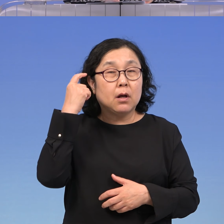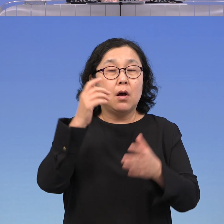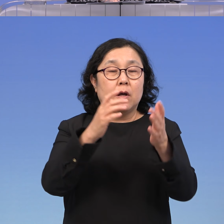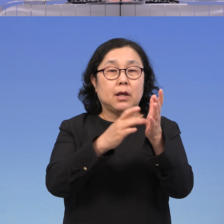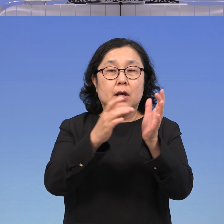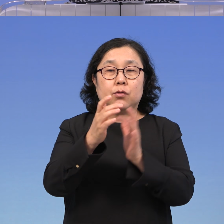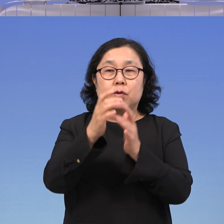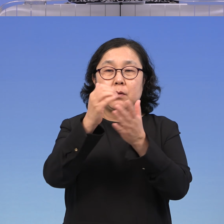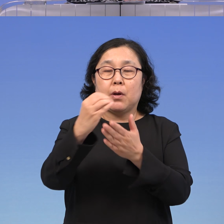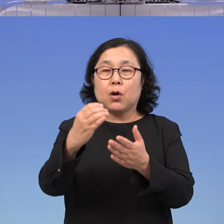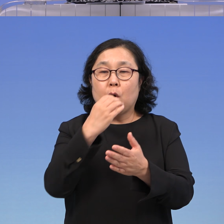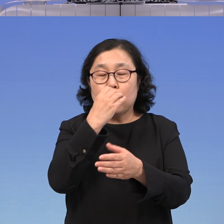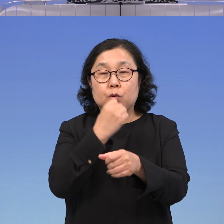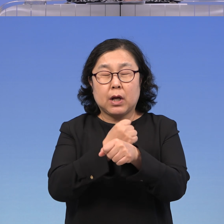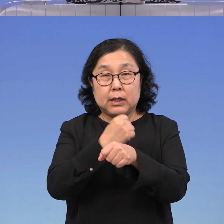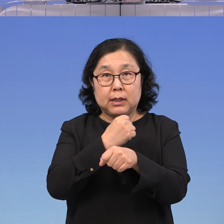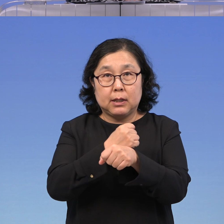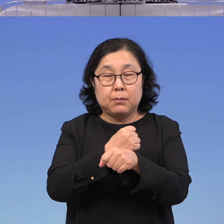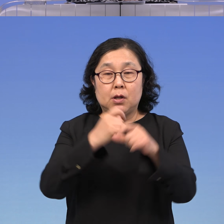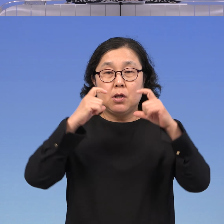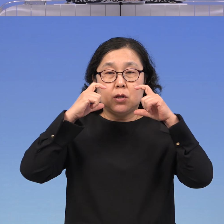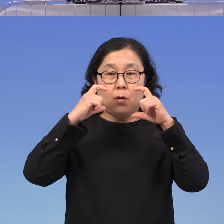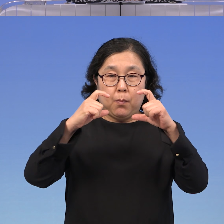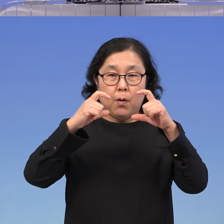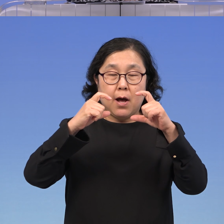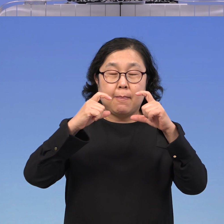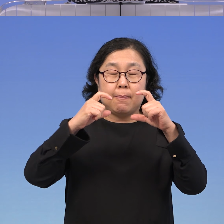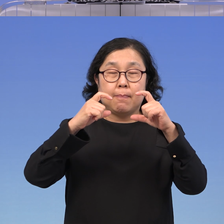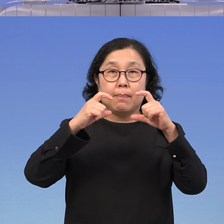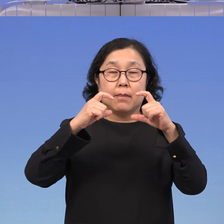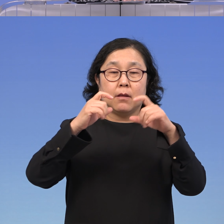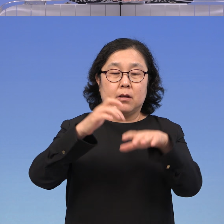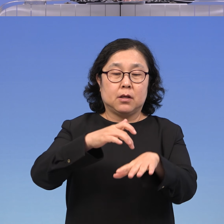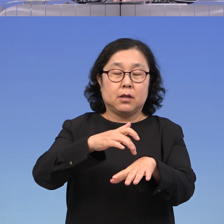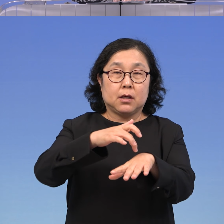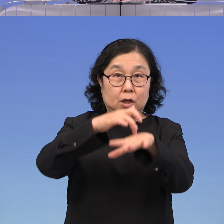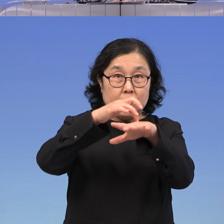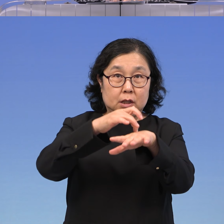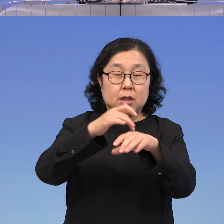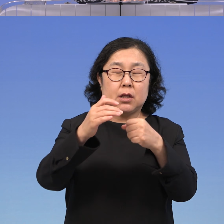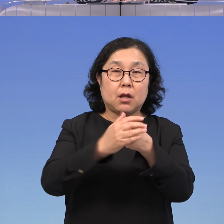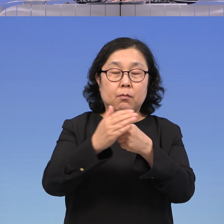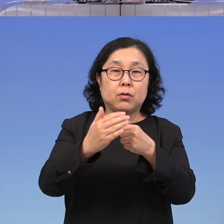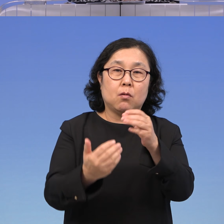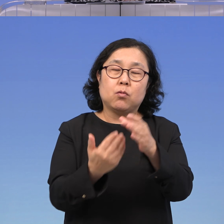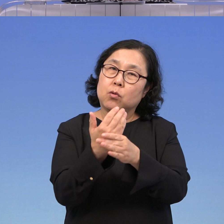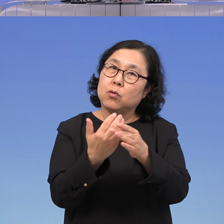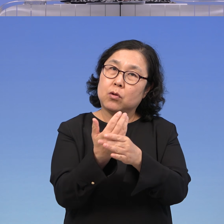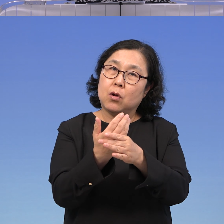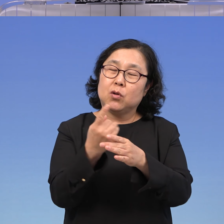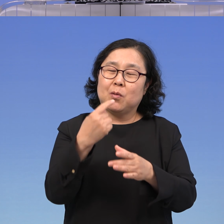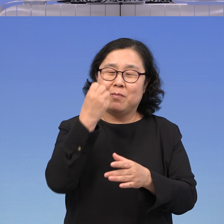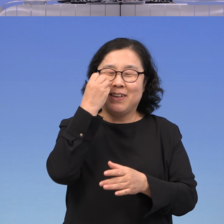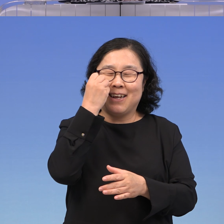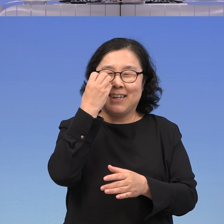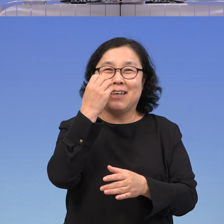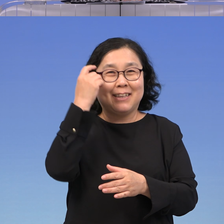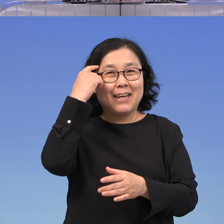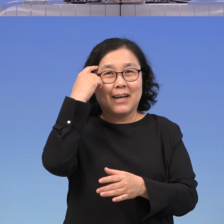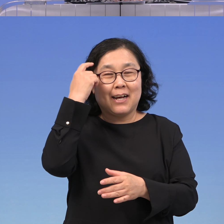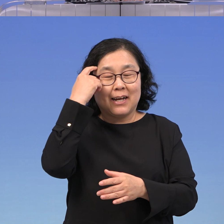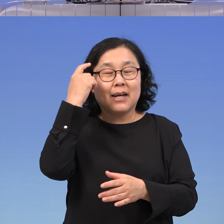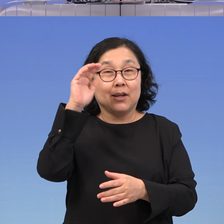선포한 최초의 강력한 선포가 그 q 시며 해서 이루어졌다는 거 첨 벼 한 생각을 갖게